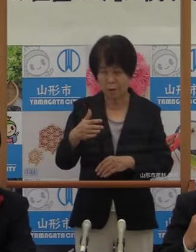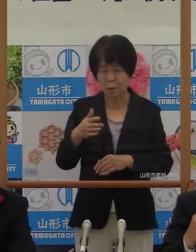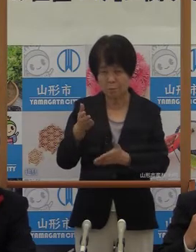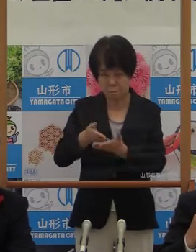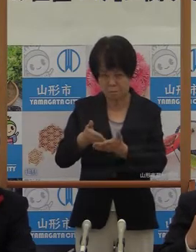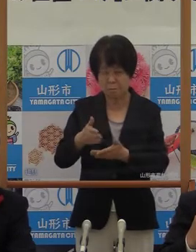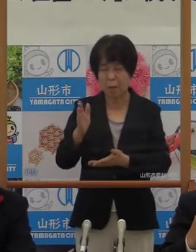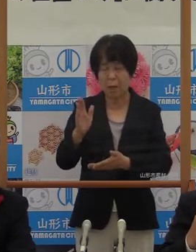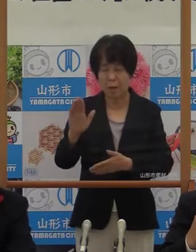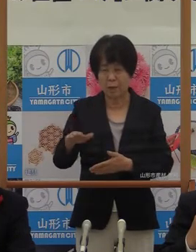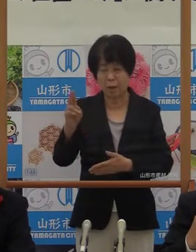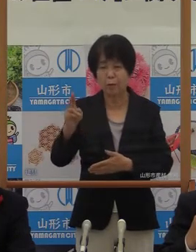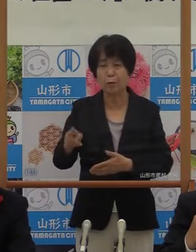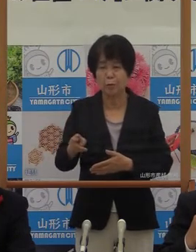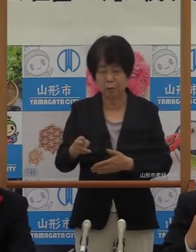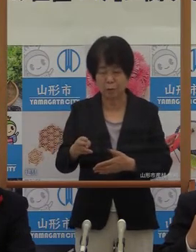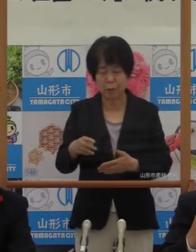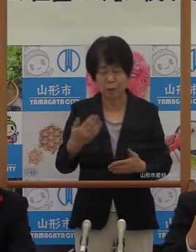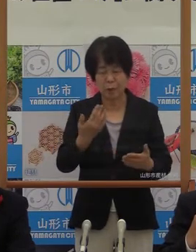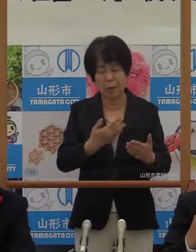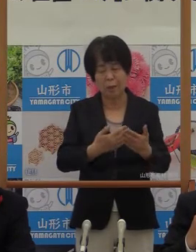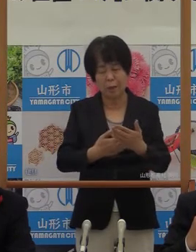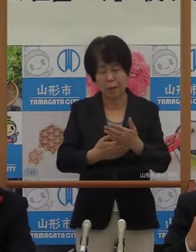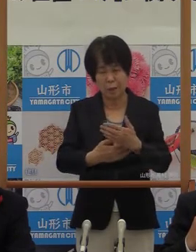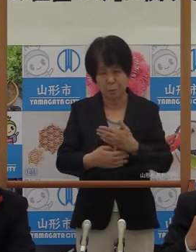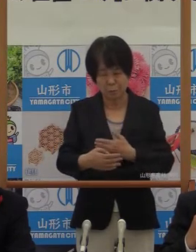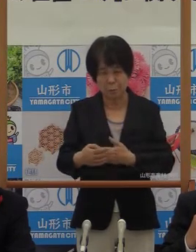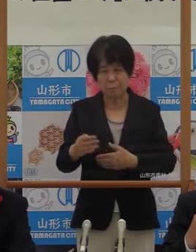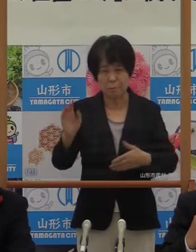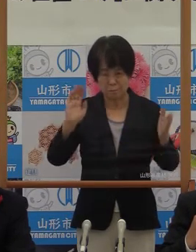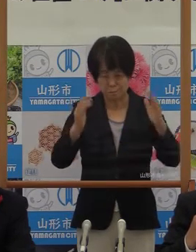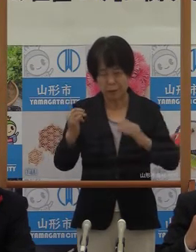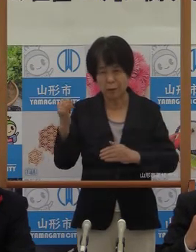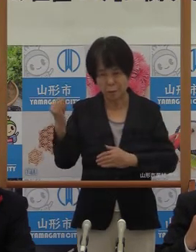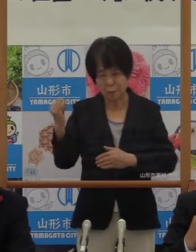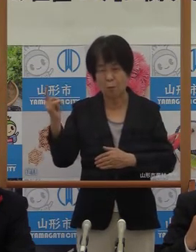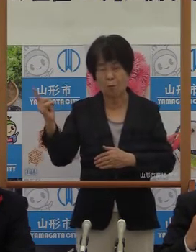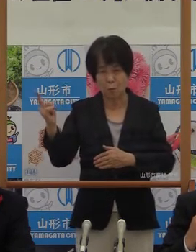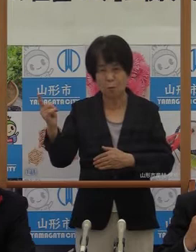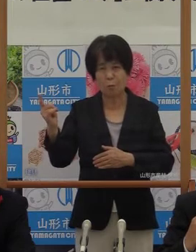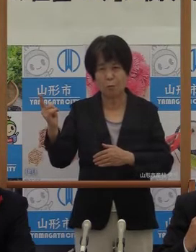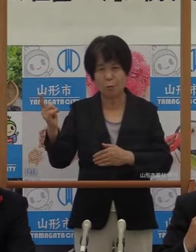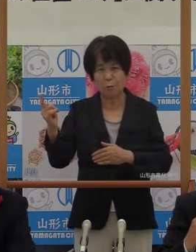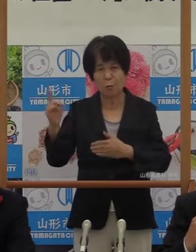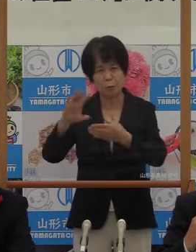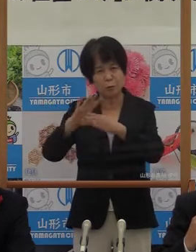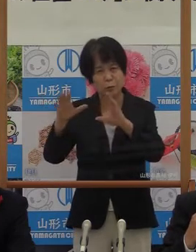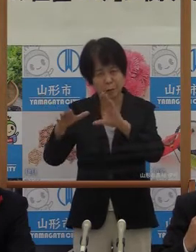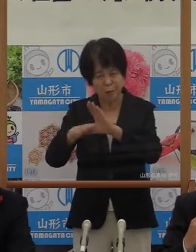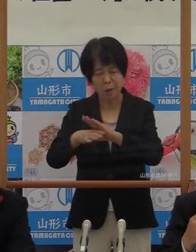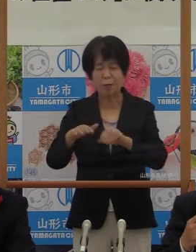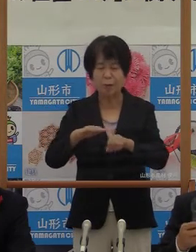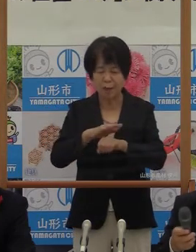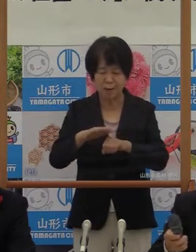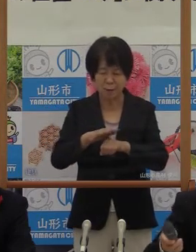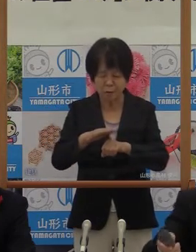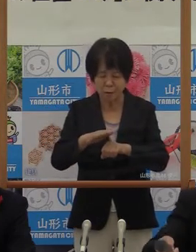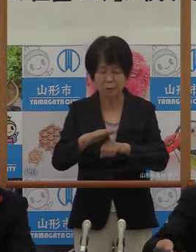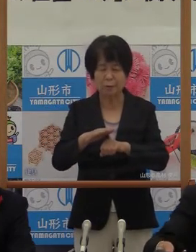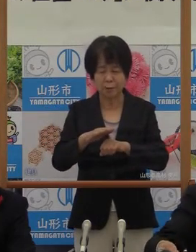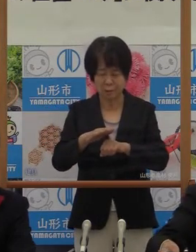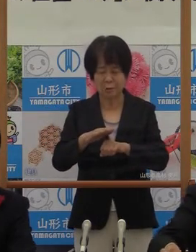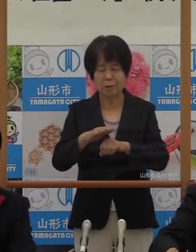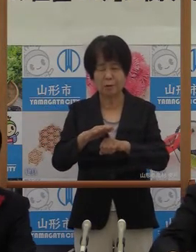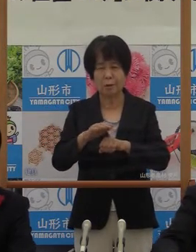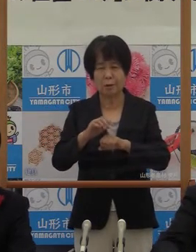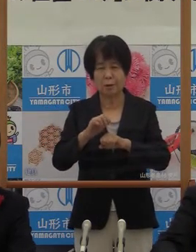、舞妓そして芸妓文化を大切にしていただける方、そういった方々が望ましいのではないかというふうに考えております。